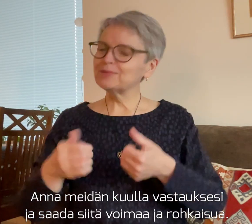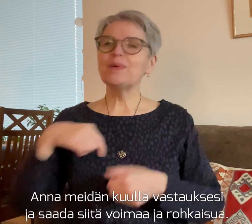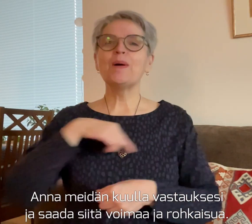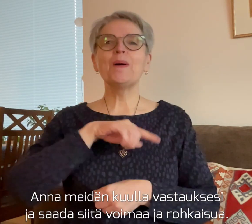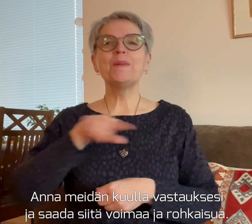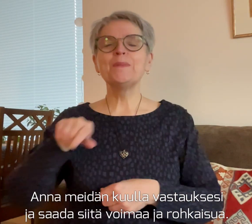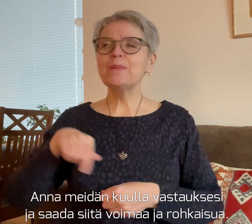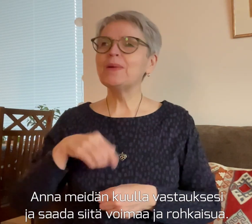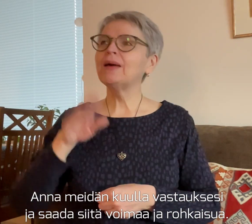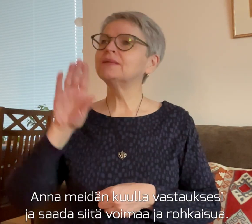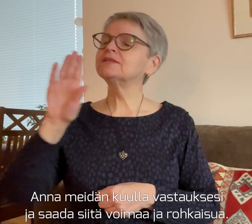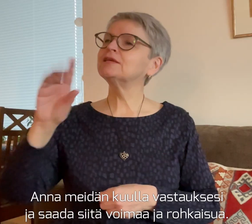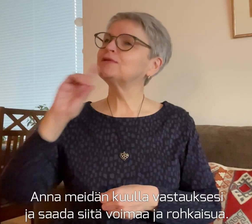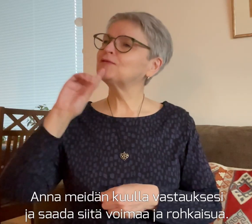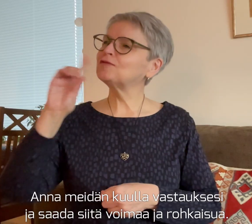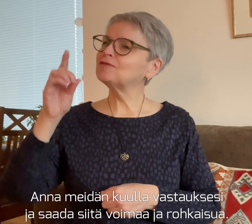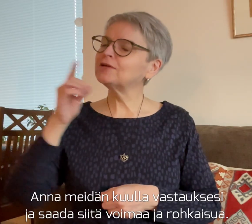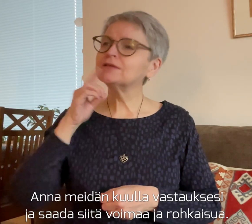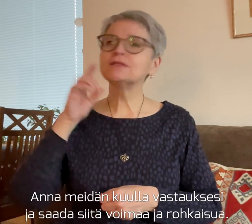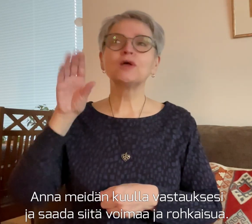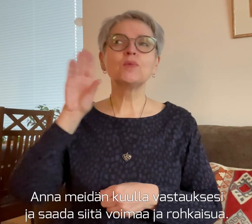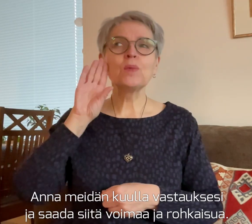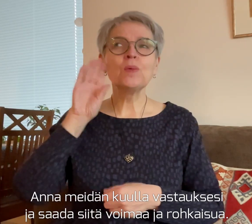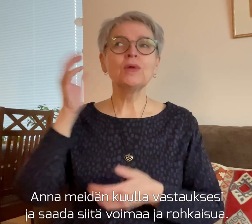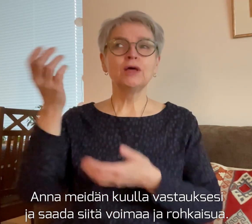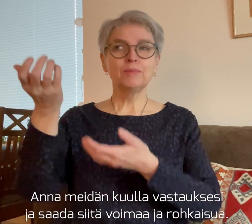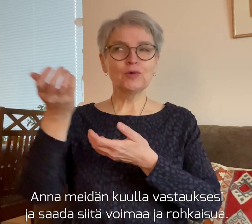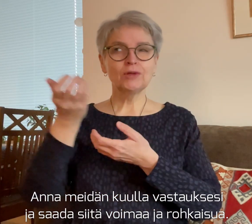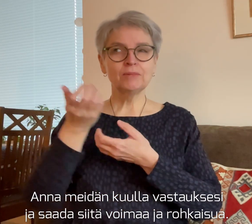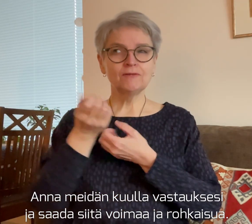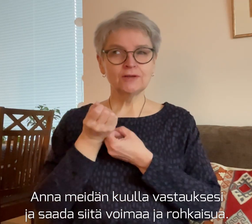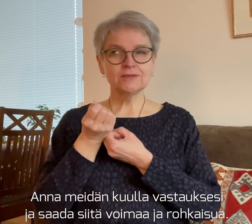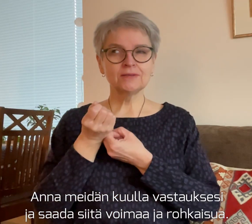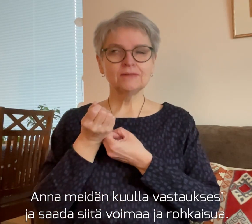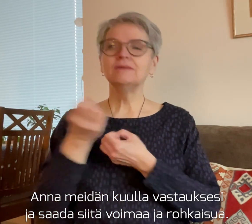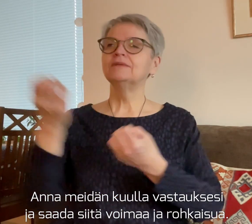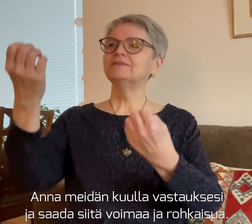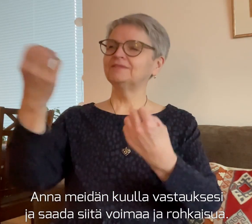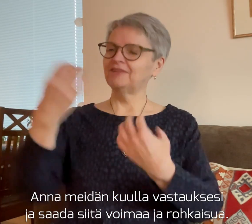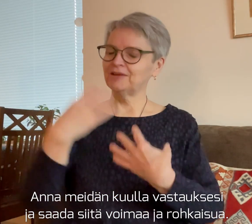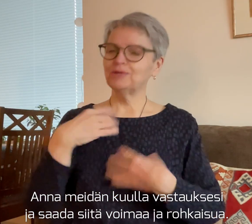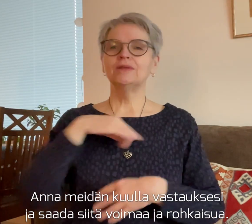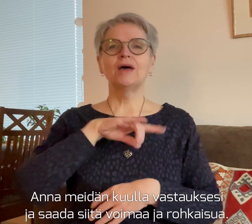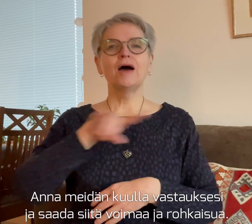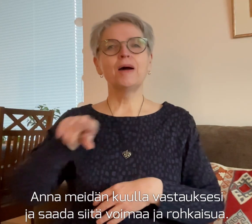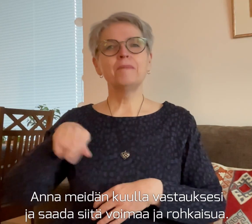Anna meidän kuulla vastauksesi ja saada siitä voimaa ja rohkaisua.